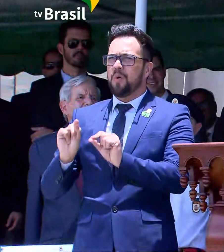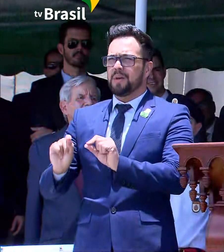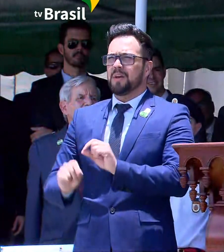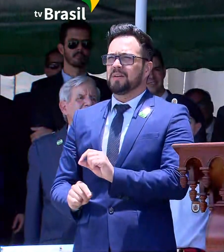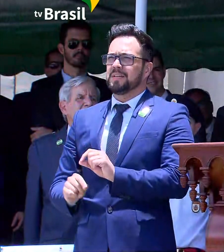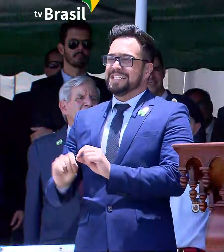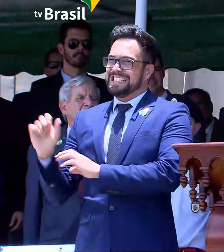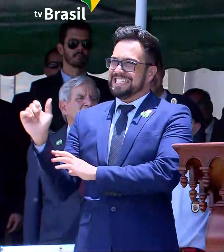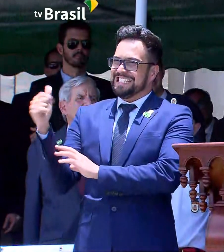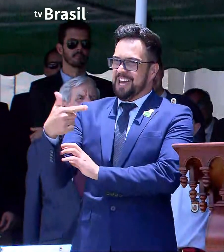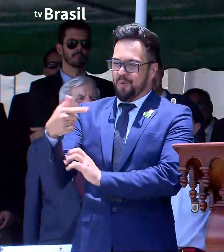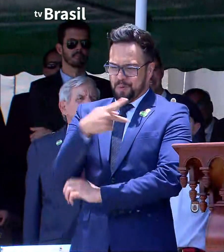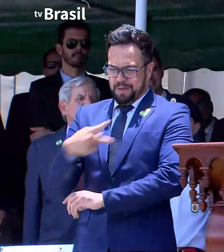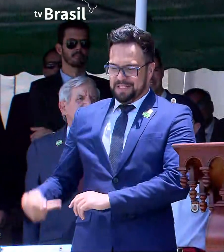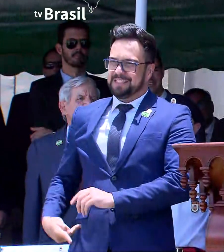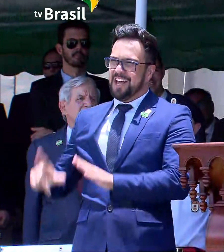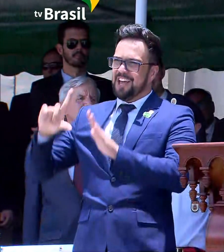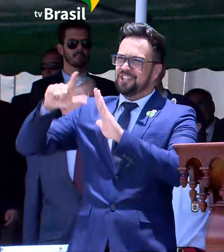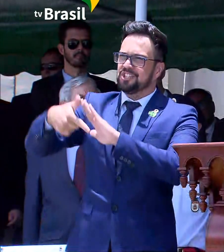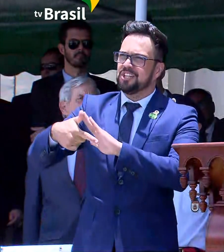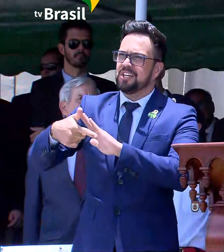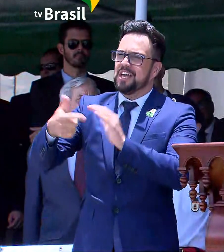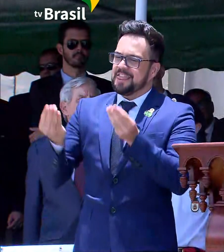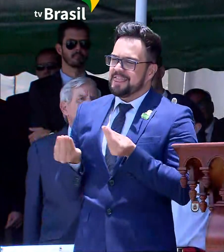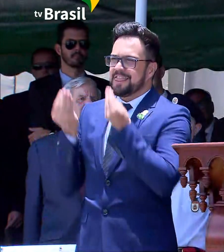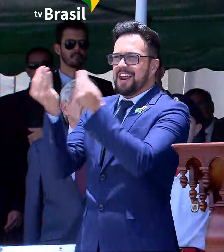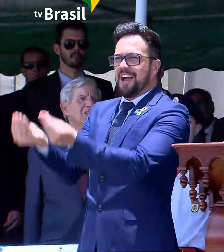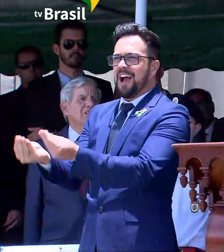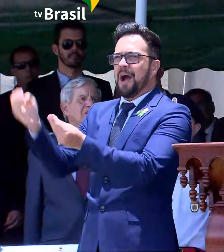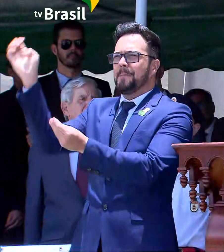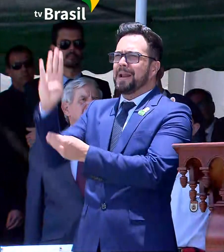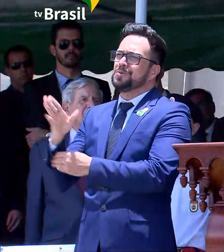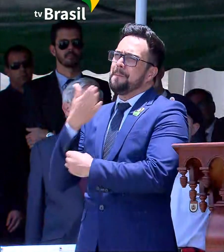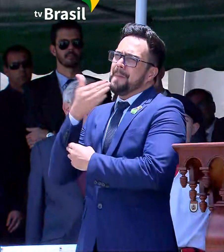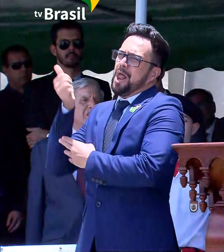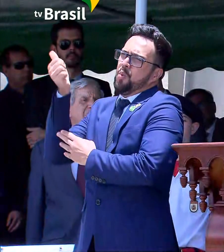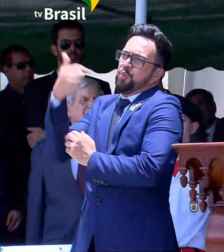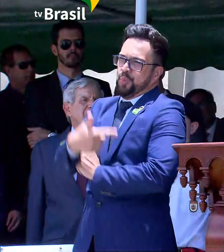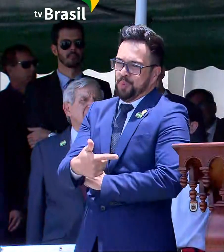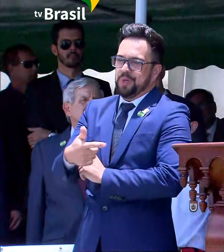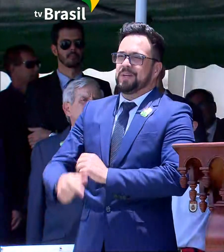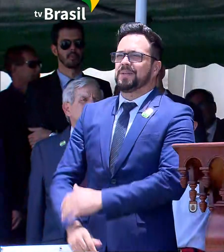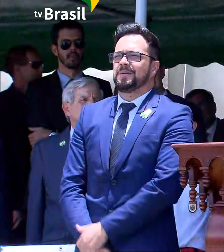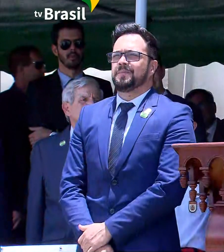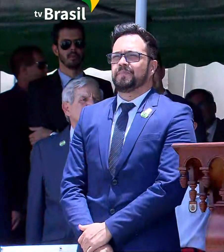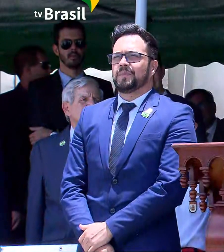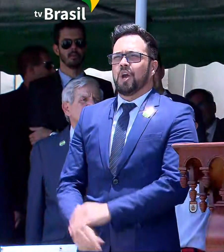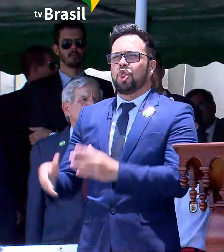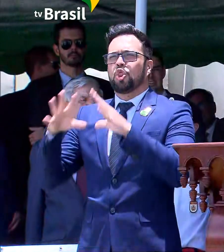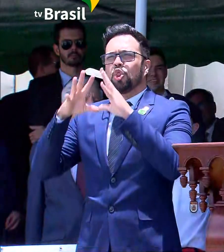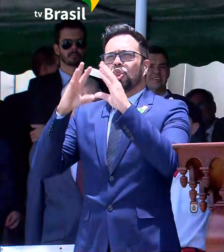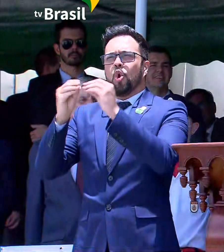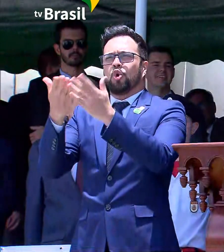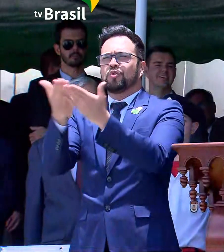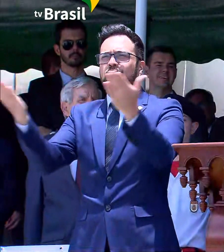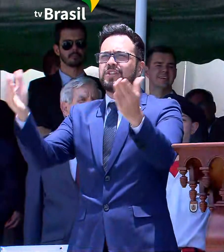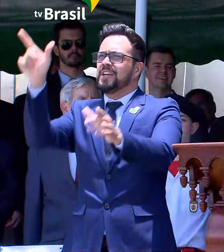suceder um Brasil melhor do que eu recebi. Aspirantes, o que eu tenho a dizer a